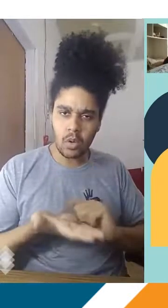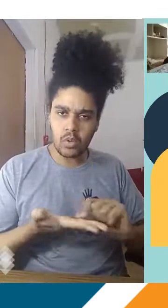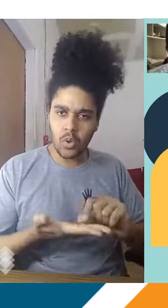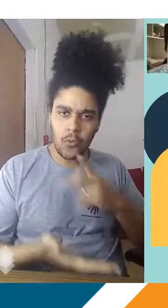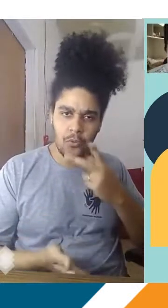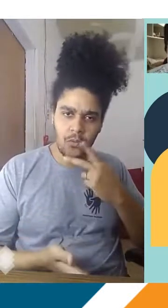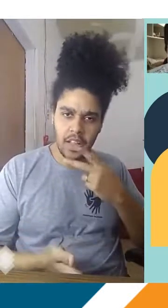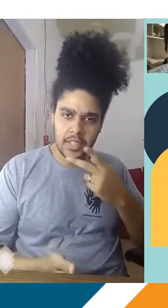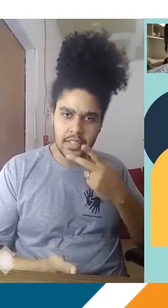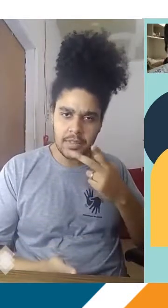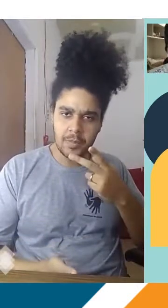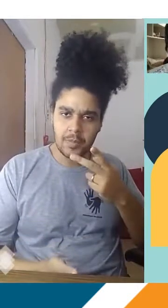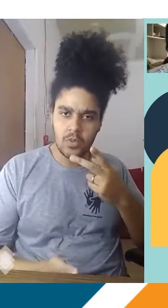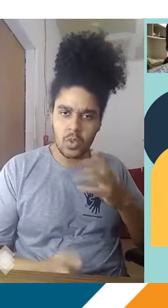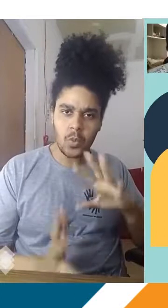autor aqui diz que